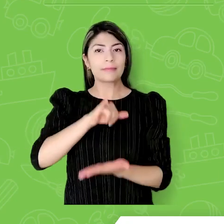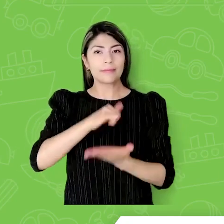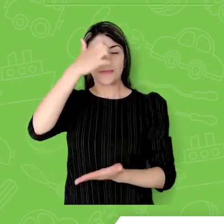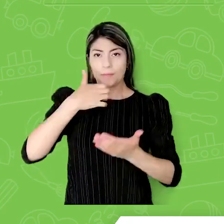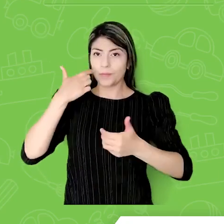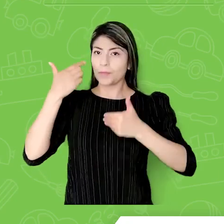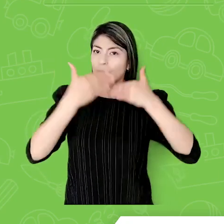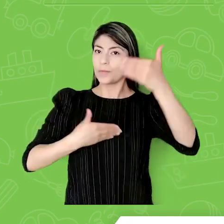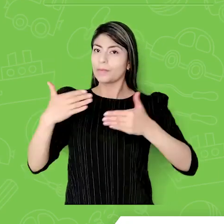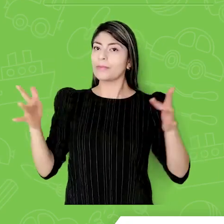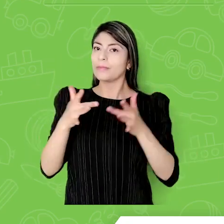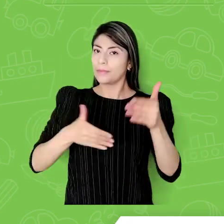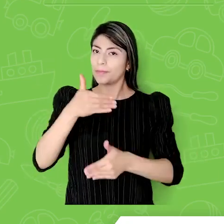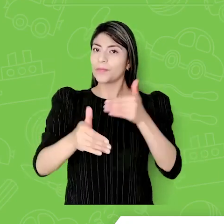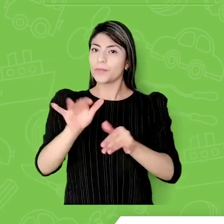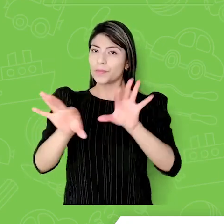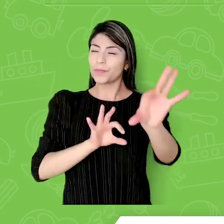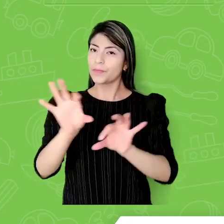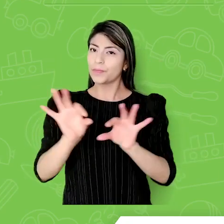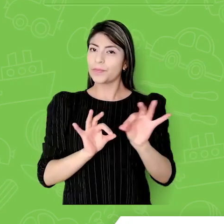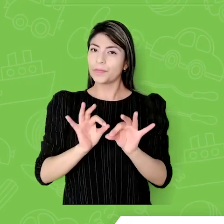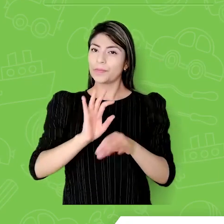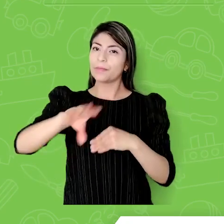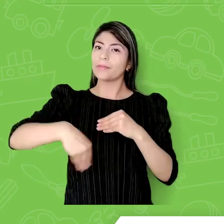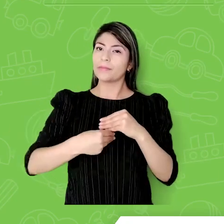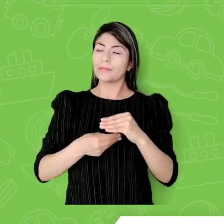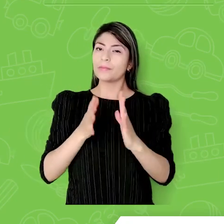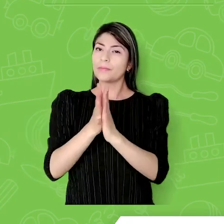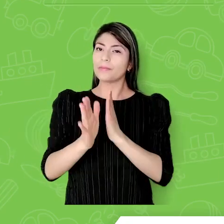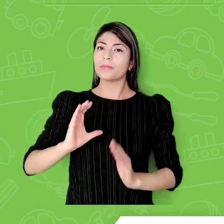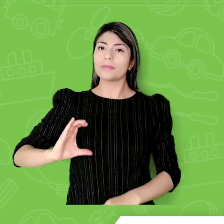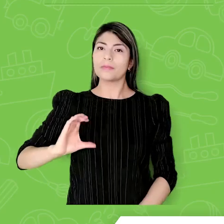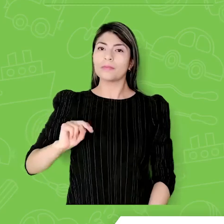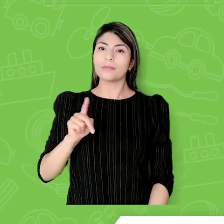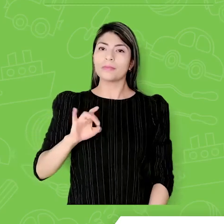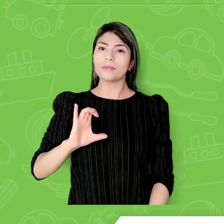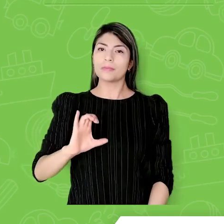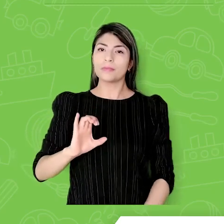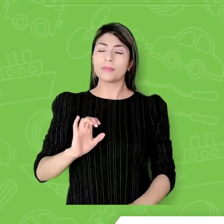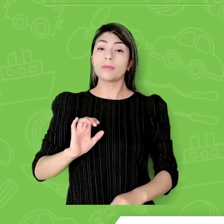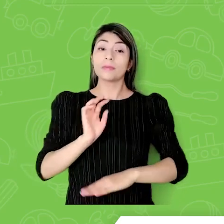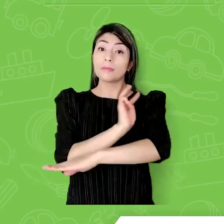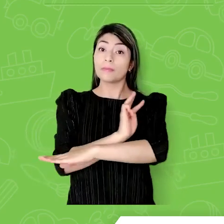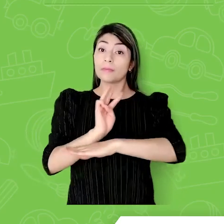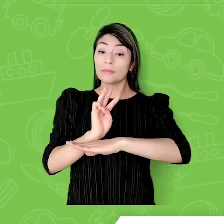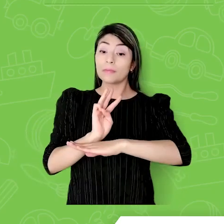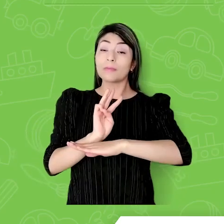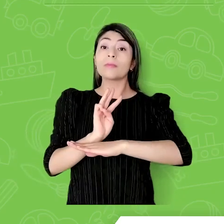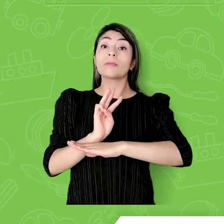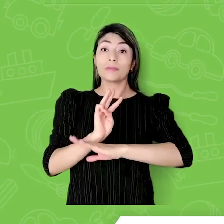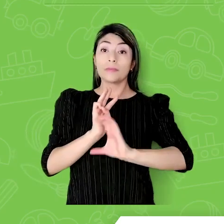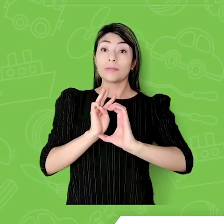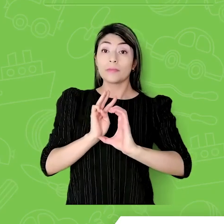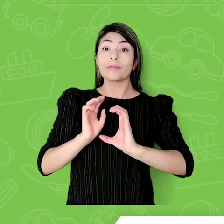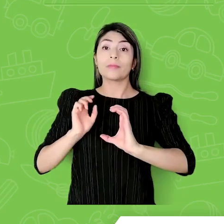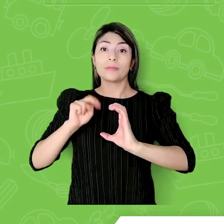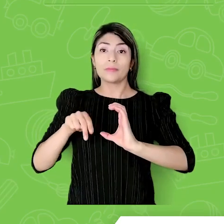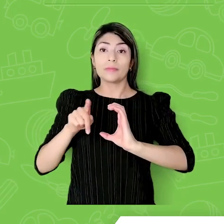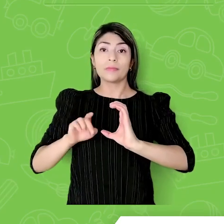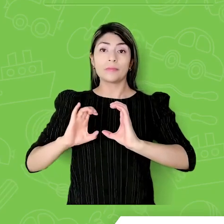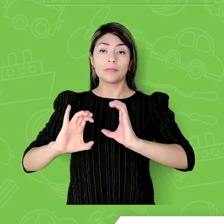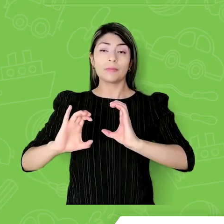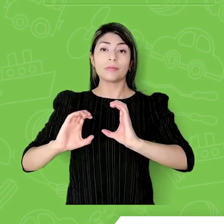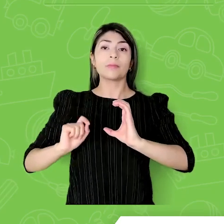pruebas aplicadas en este proceso de selección, la CNSC publicará en su sitio web,